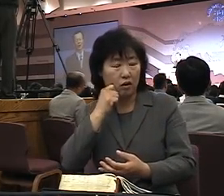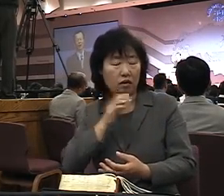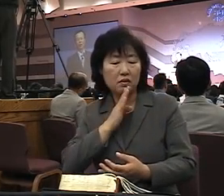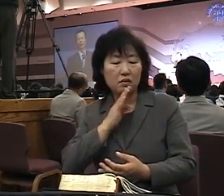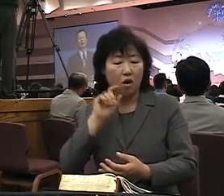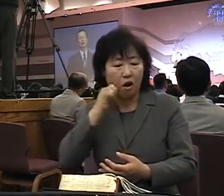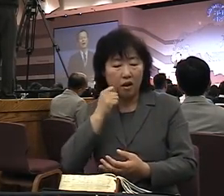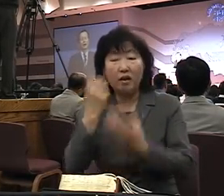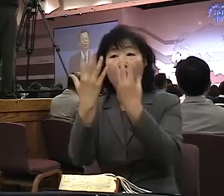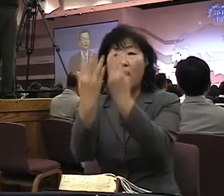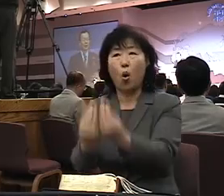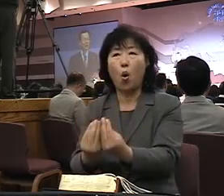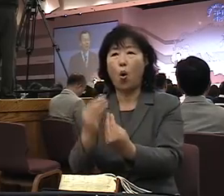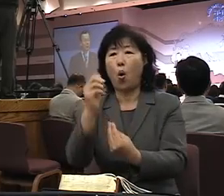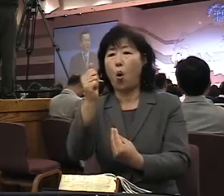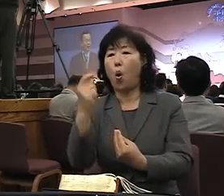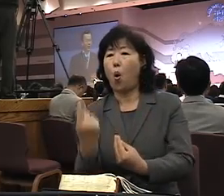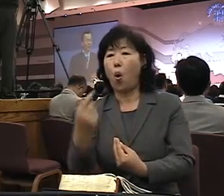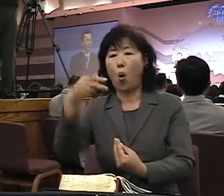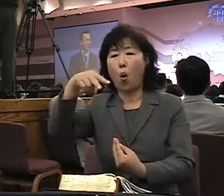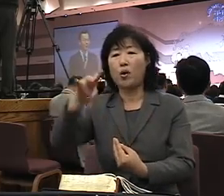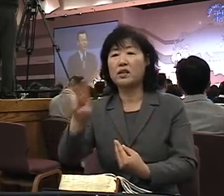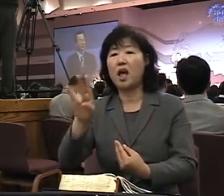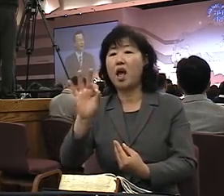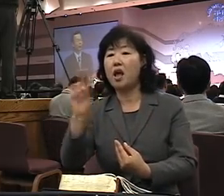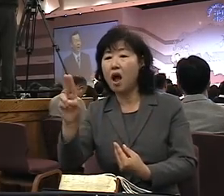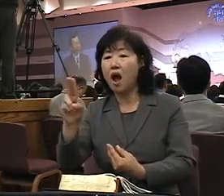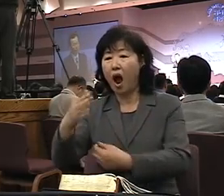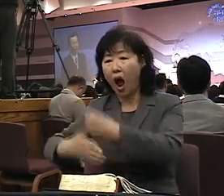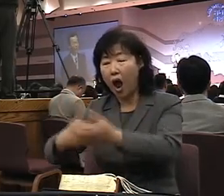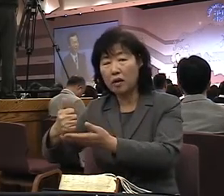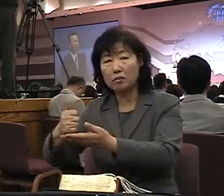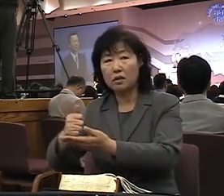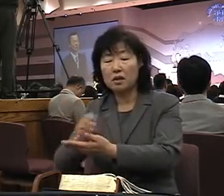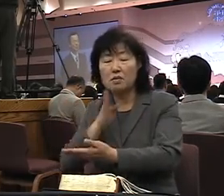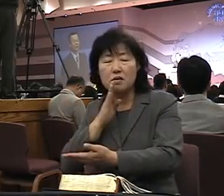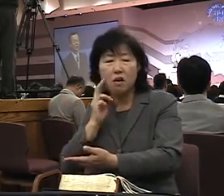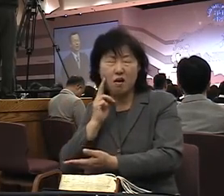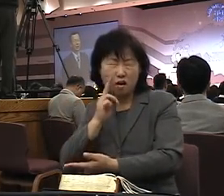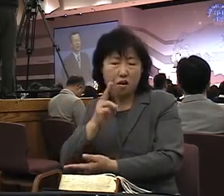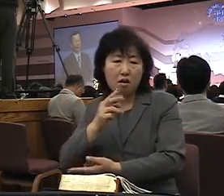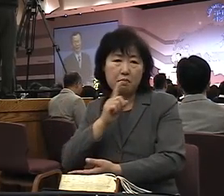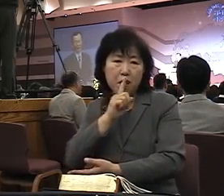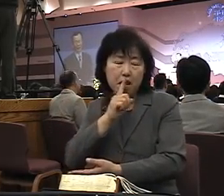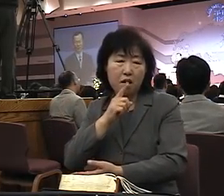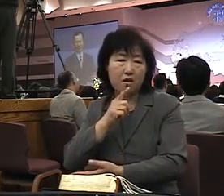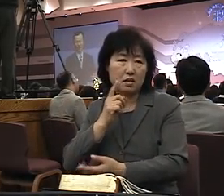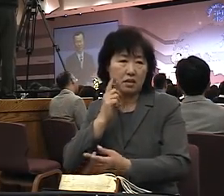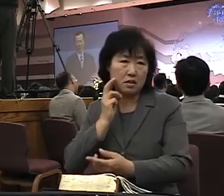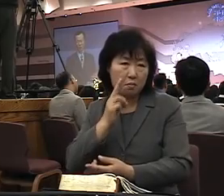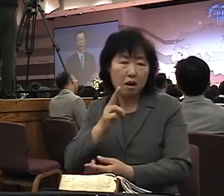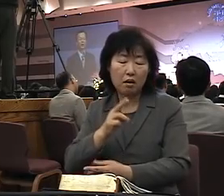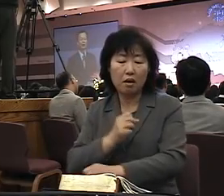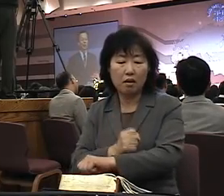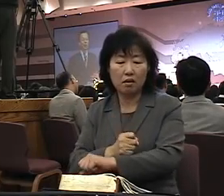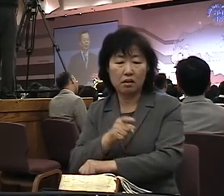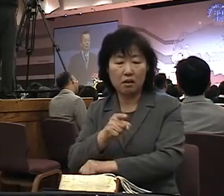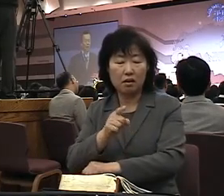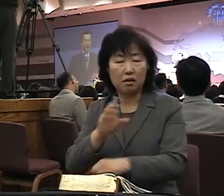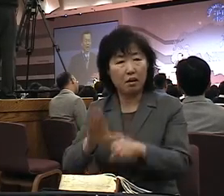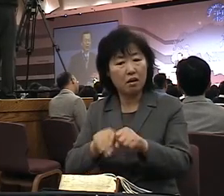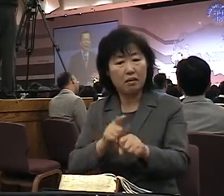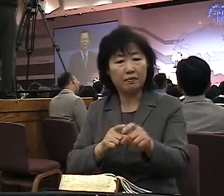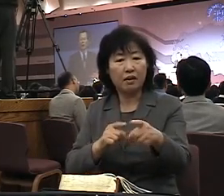들어 호세아 선지에게 하나님께서 굉장히 과격한 말씀을 한때 하십니다. 너는